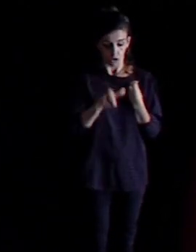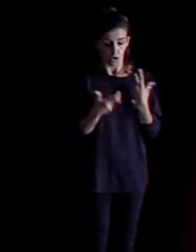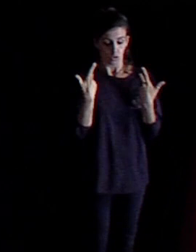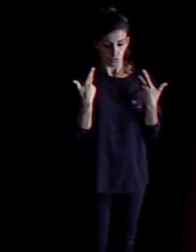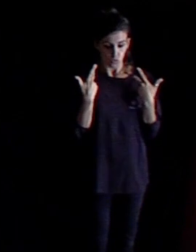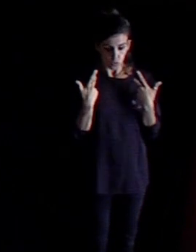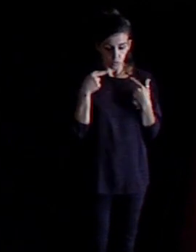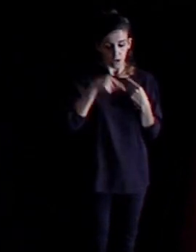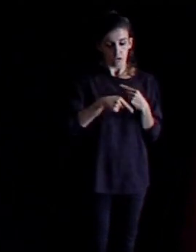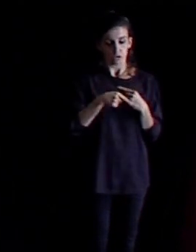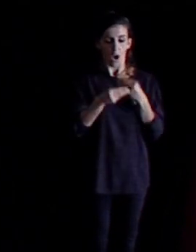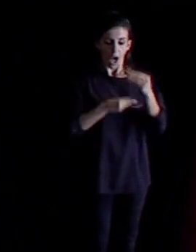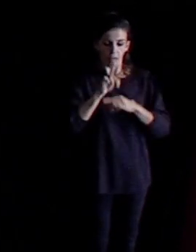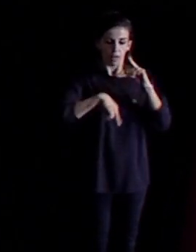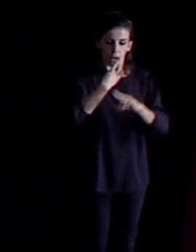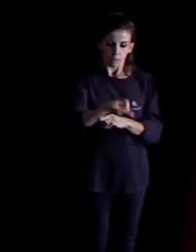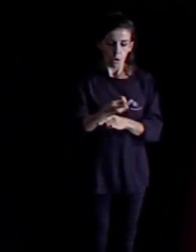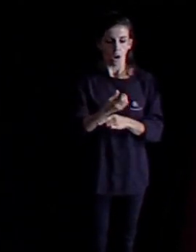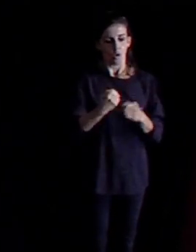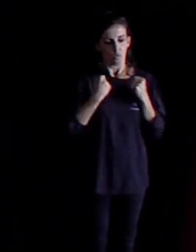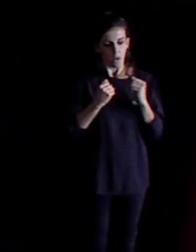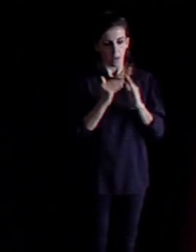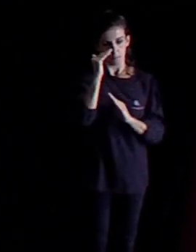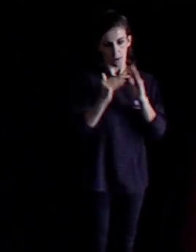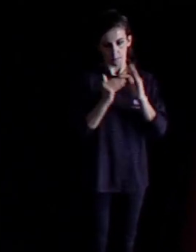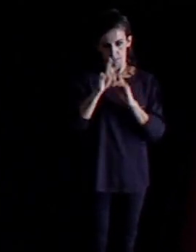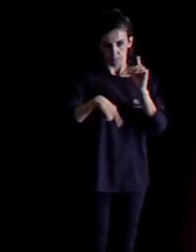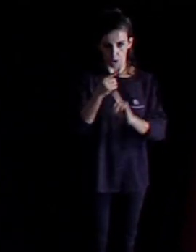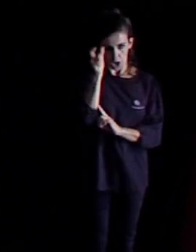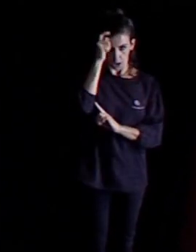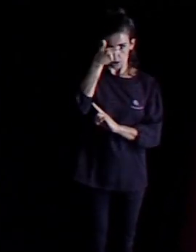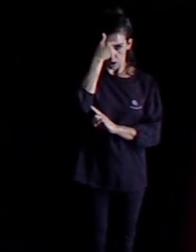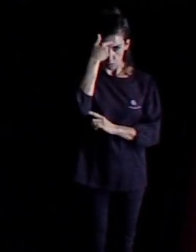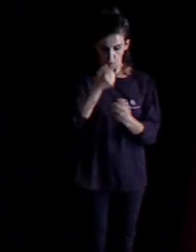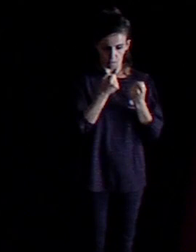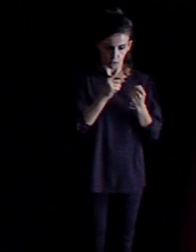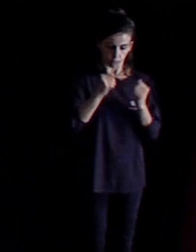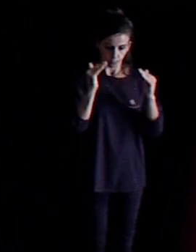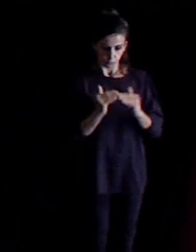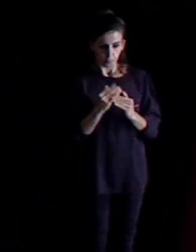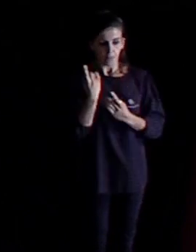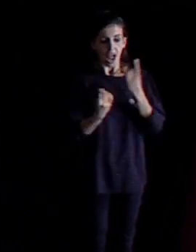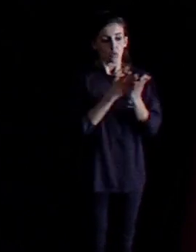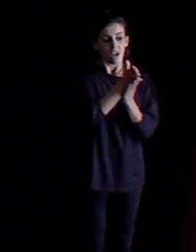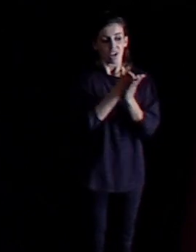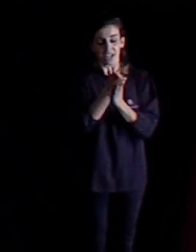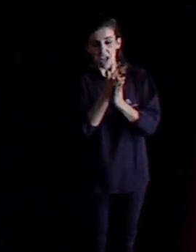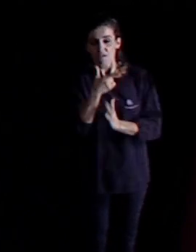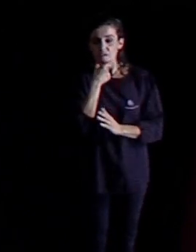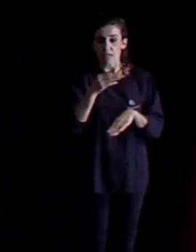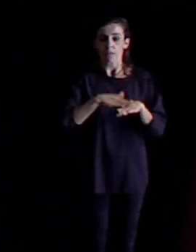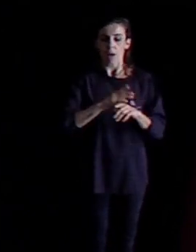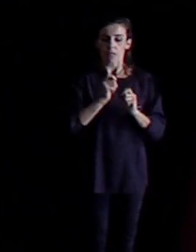lo que condiciona la mayor o menor intensidad del trauma psíquico. Hay variables que facilitan el que una persona tenga el